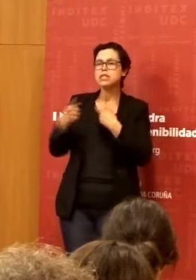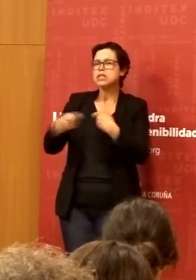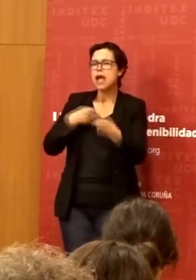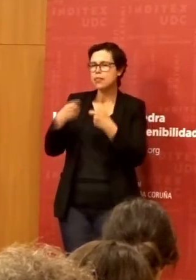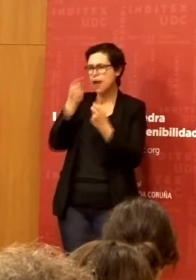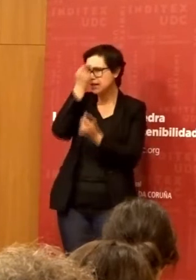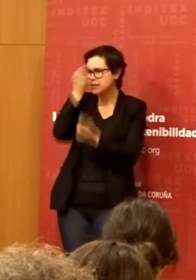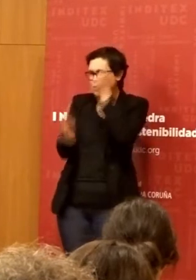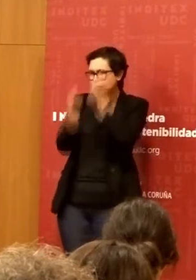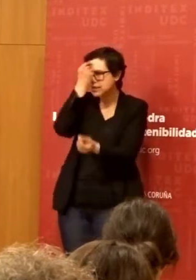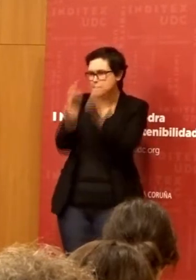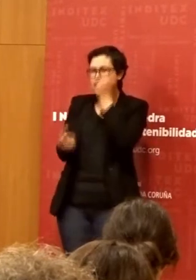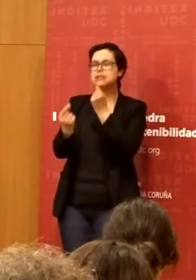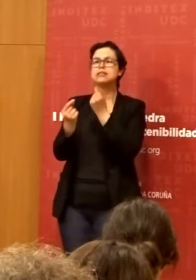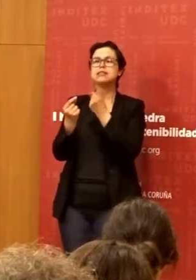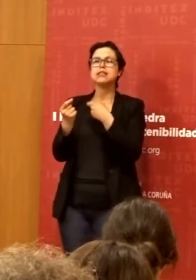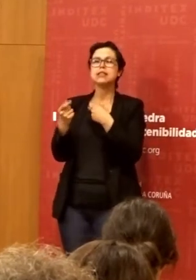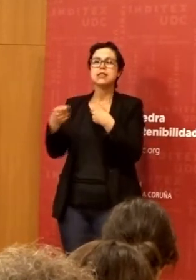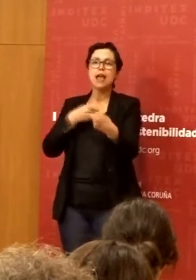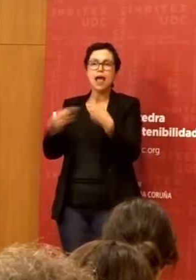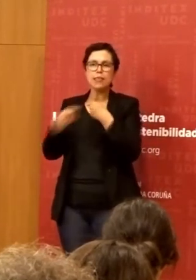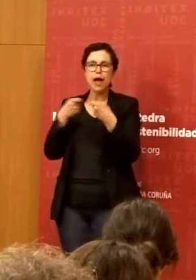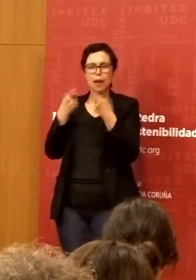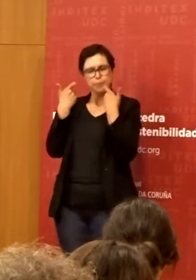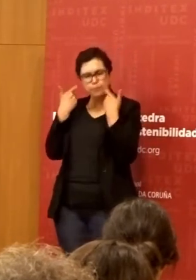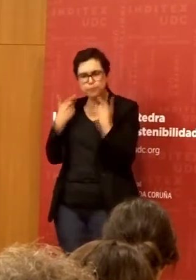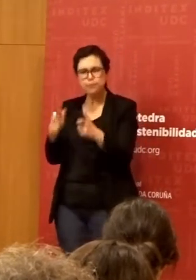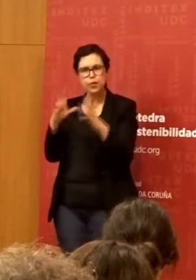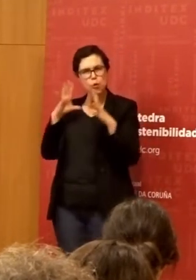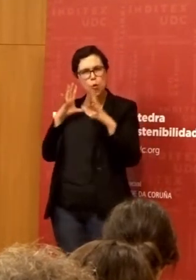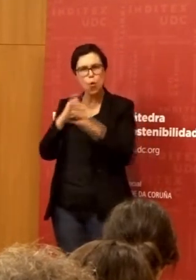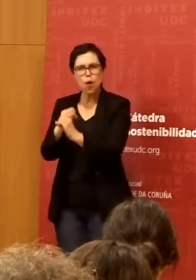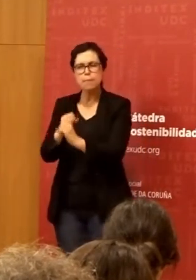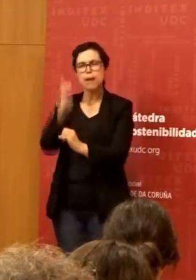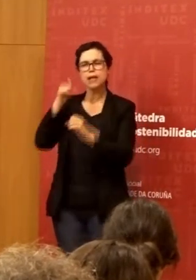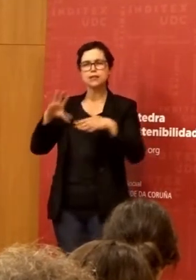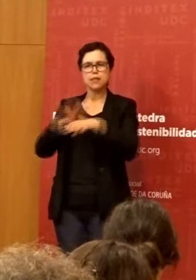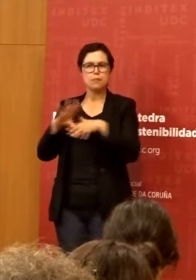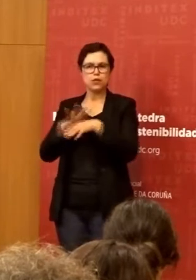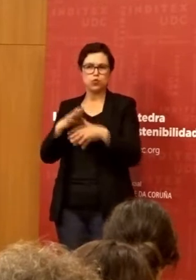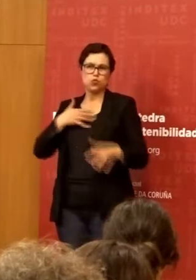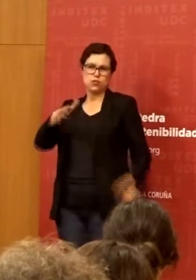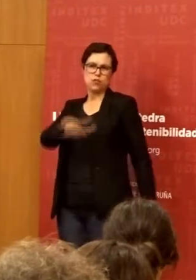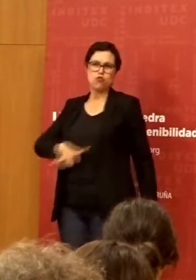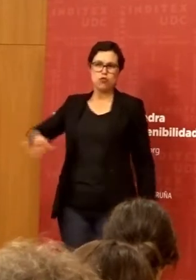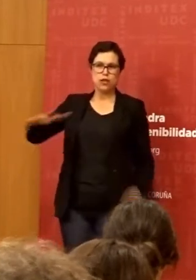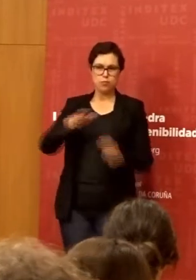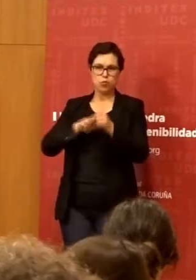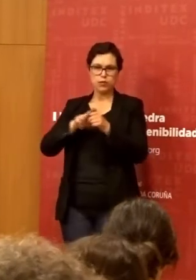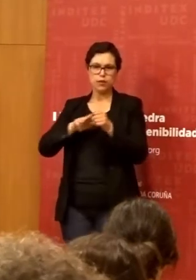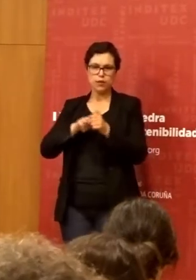y muy orientado sobre todo al sector del calzado y textil, porque es el principal yacimiento de empleo en nuestra